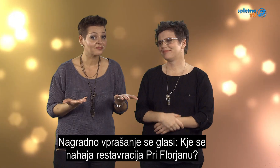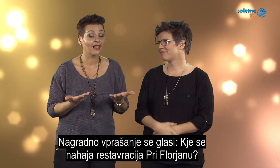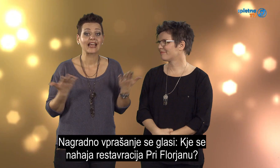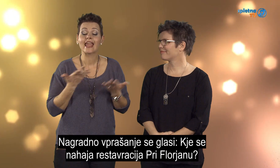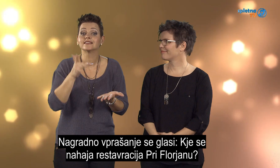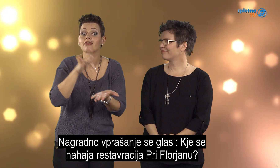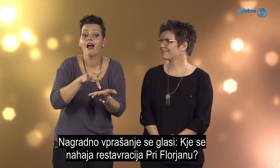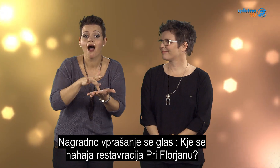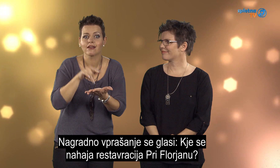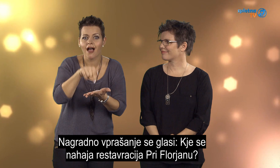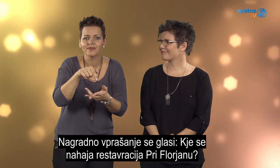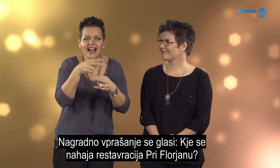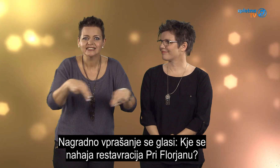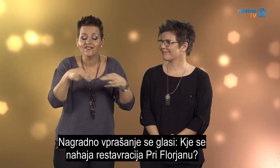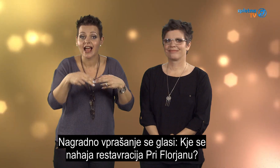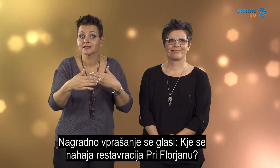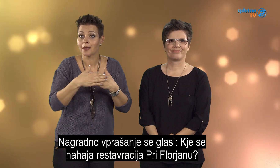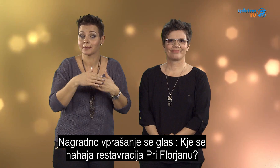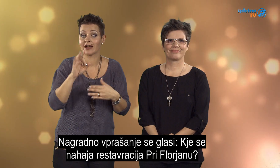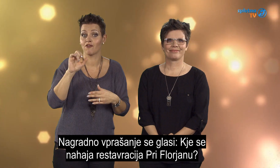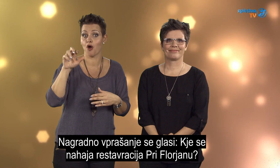kje se nahaja restavracija pri Florijanu?